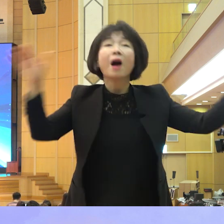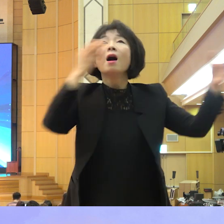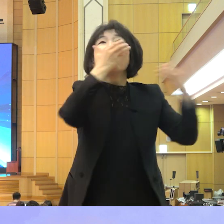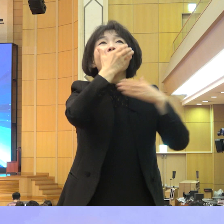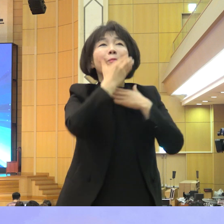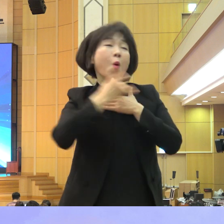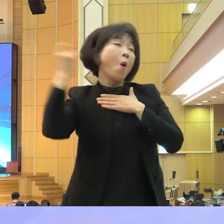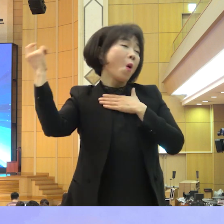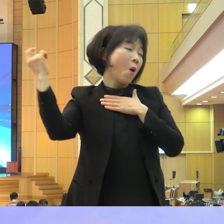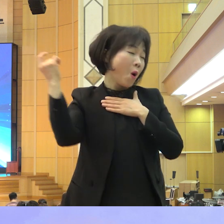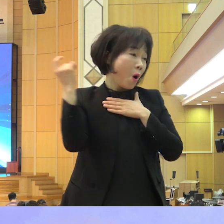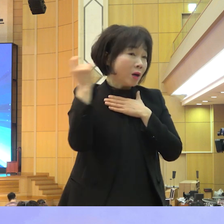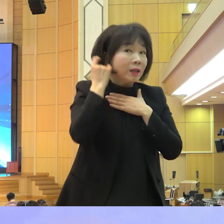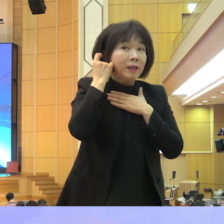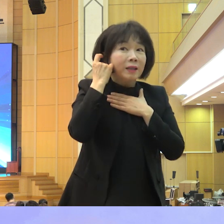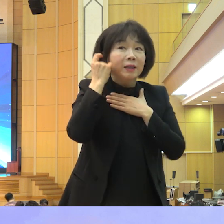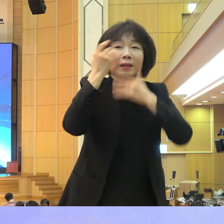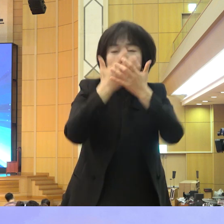울리네